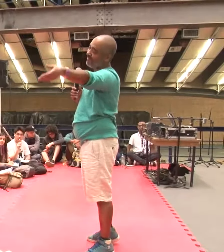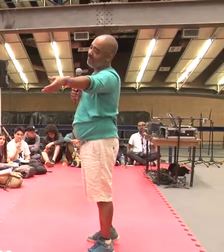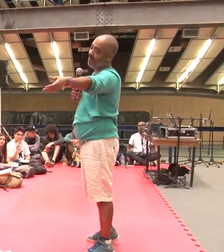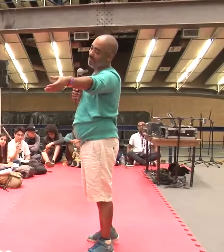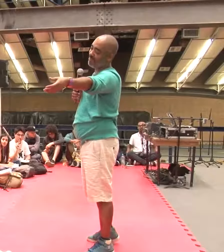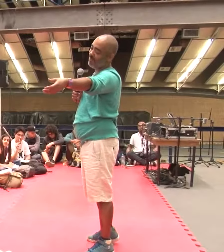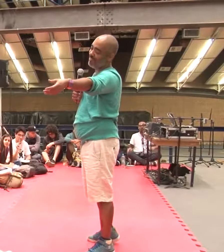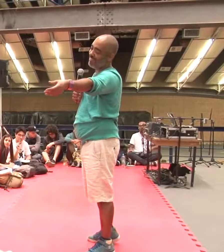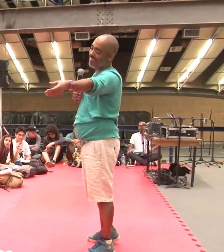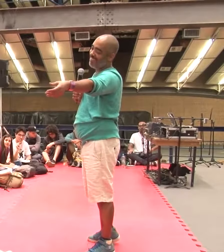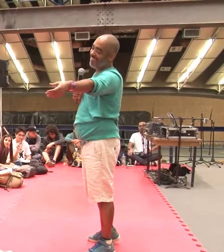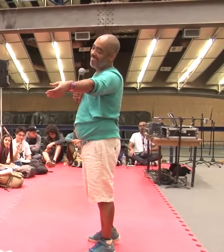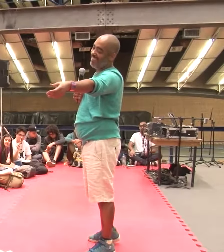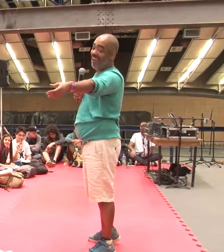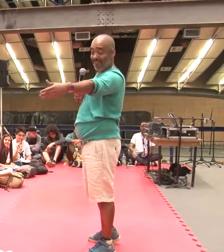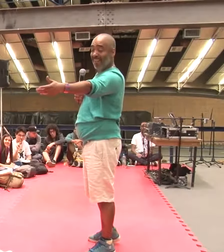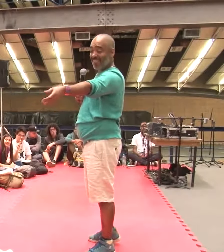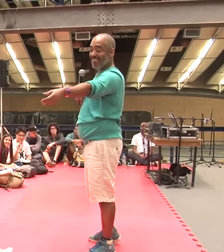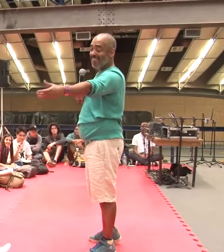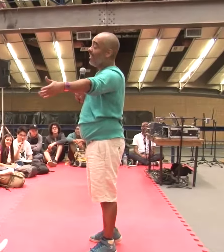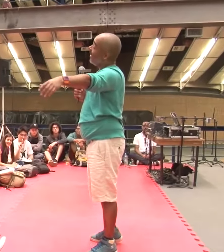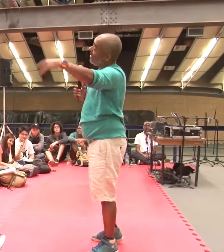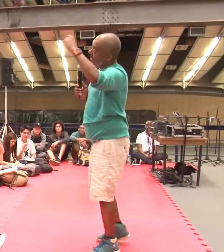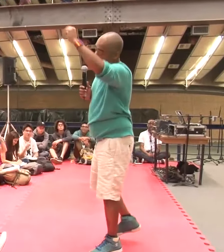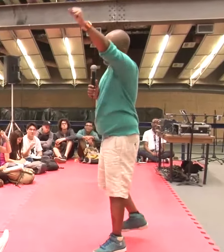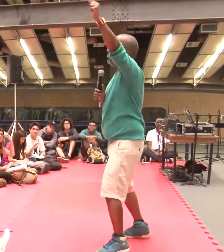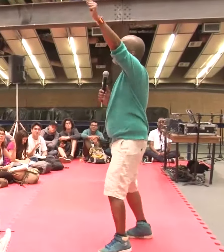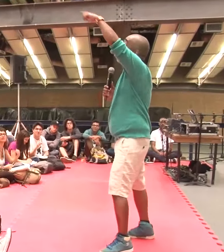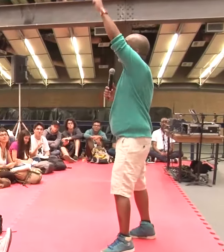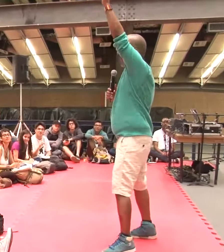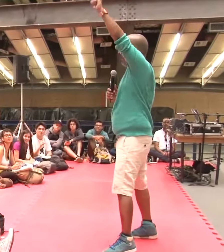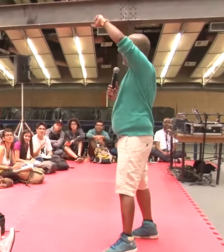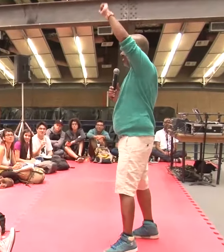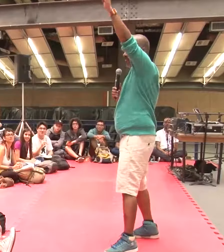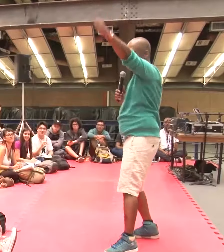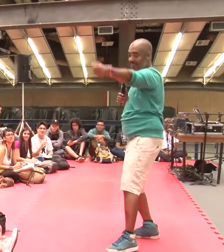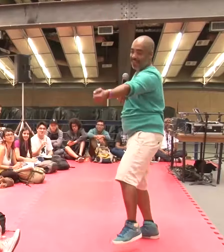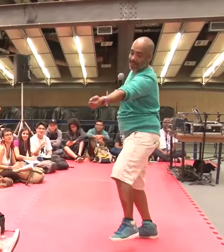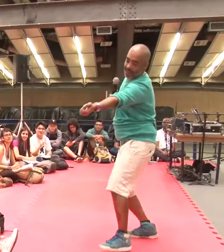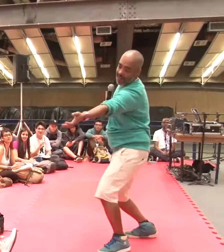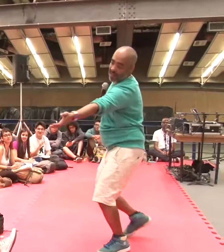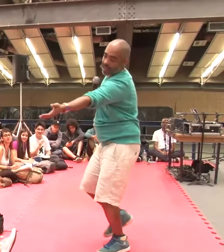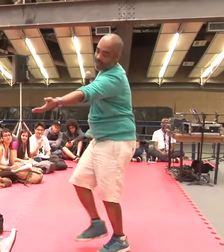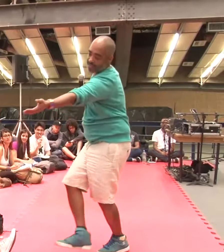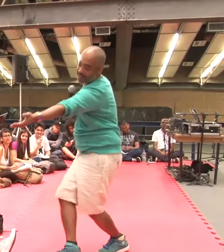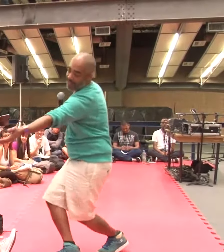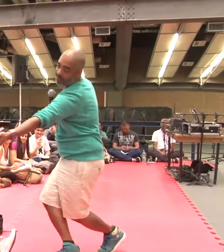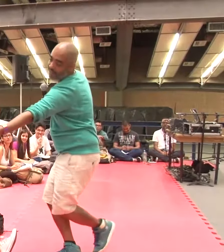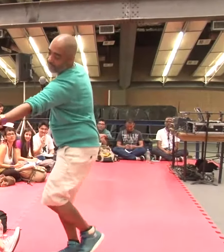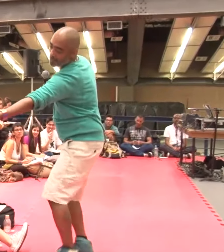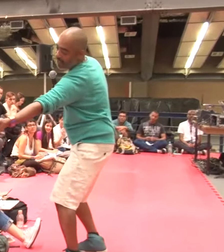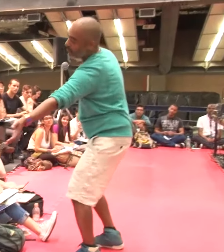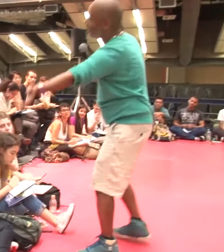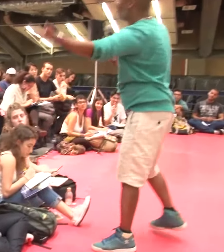do Maurício de Souza. Ah, parece sim. Chico Bento. Chico Bento, a Rosinha de Chico Bento, né?